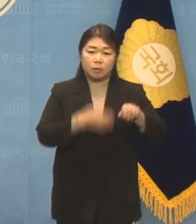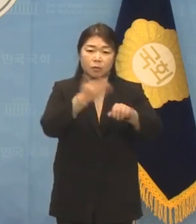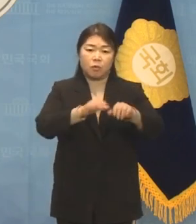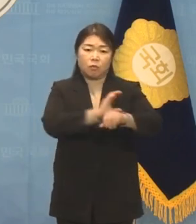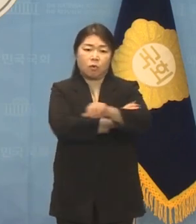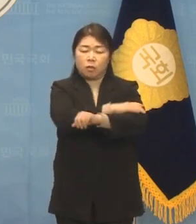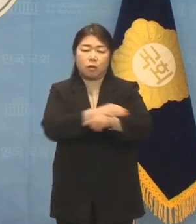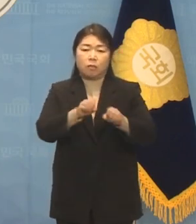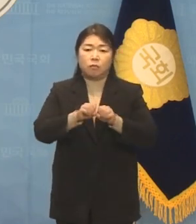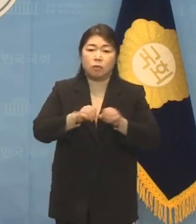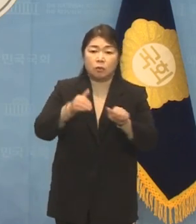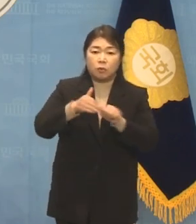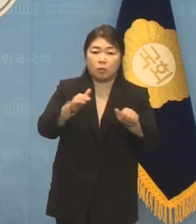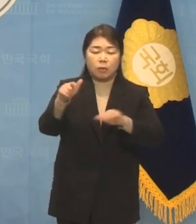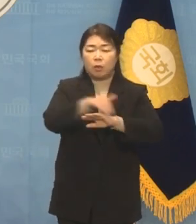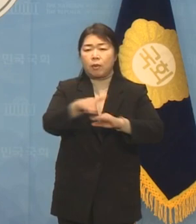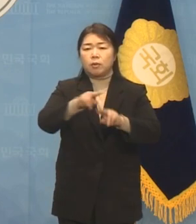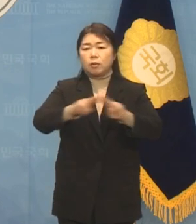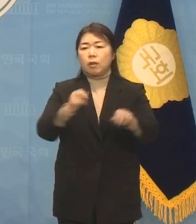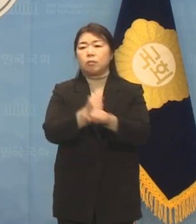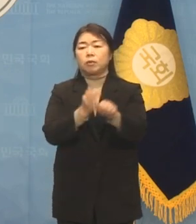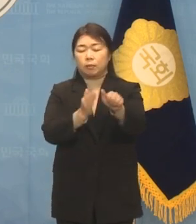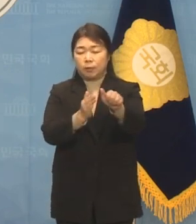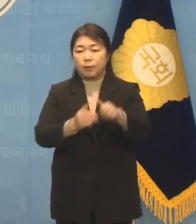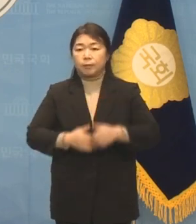계획을 당장 철회하십시오.